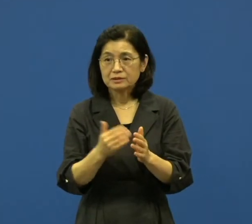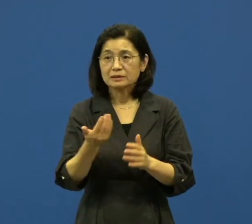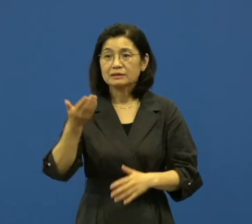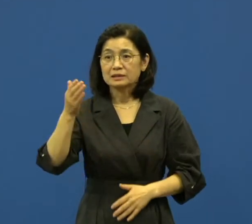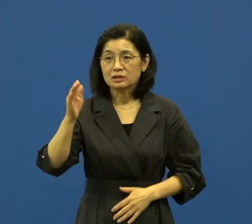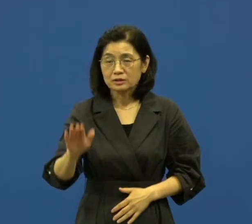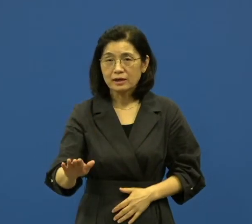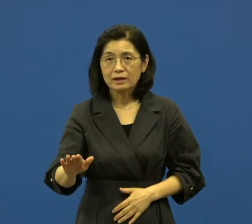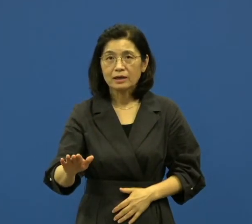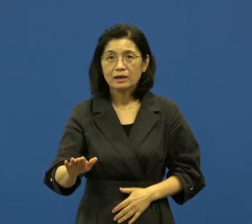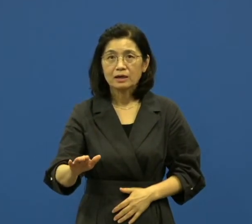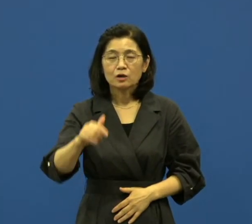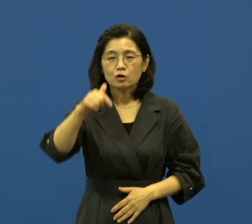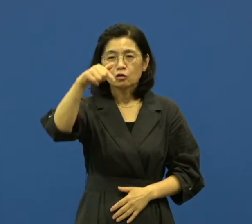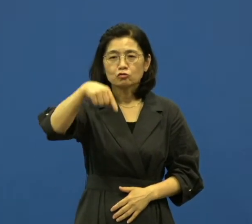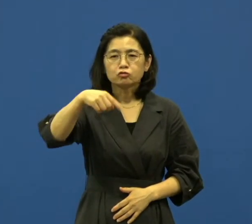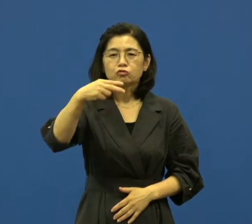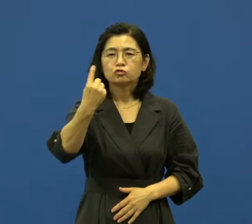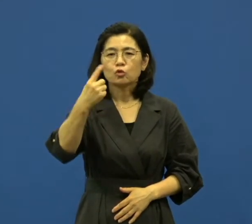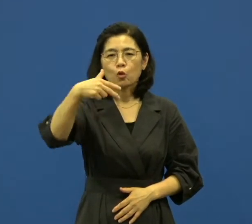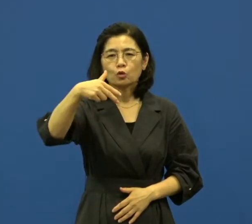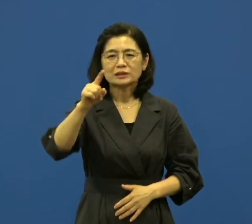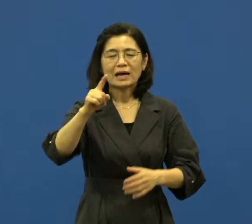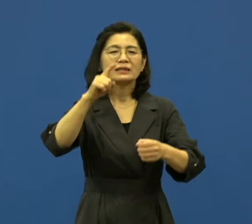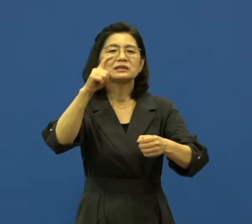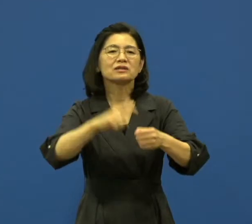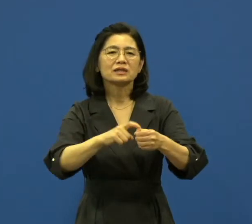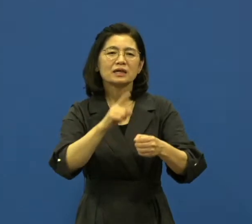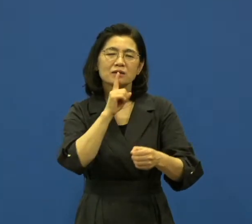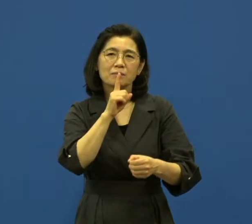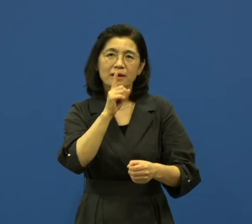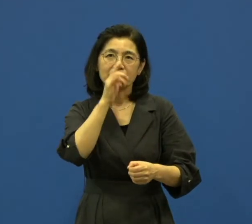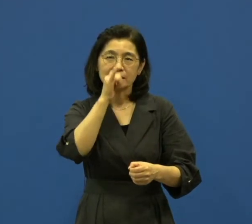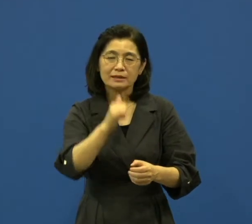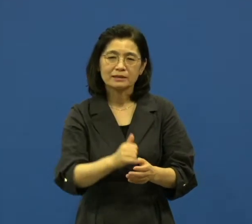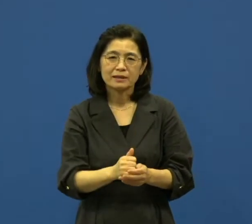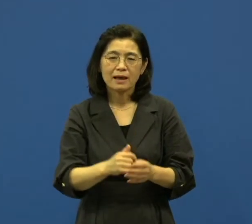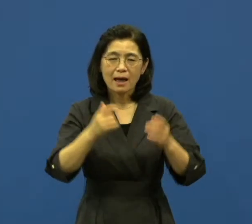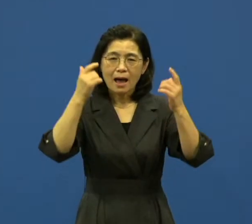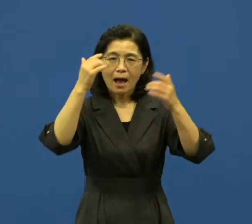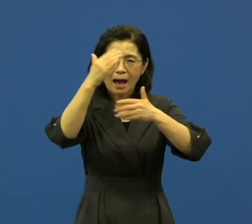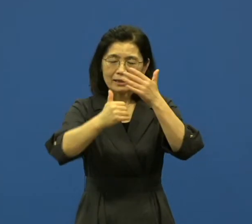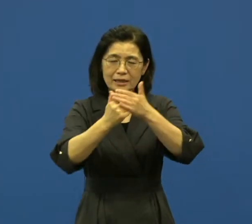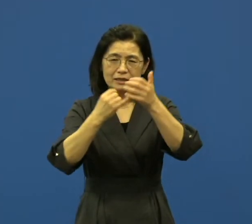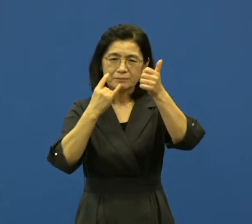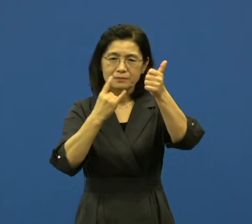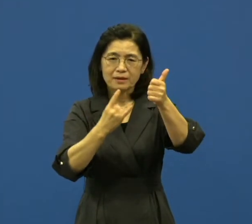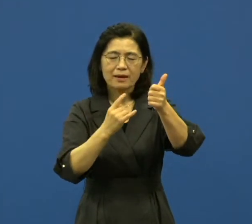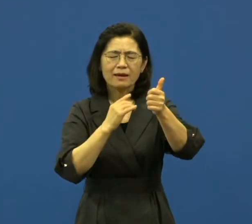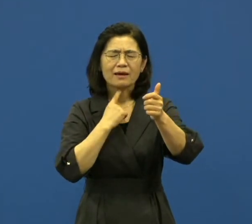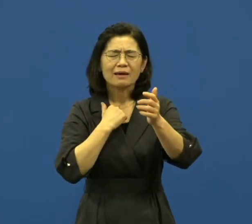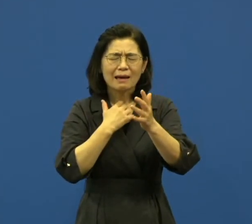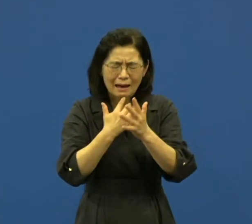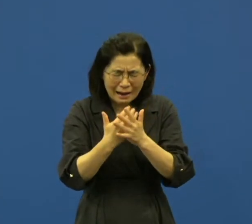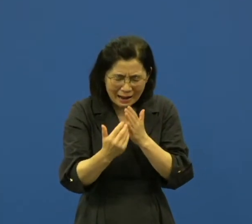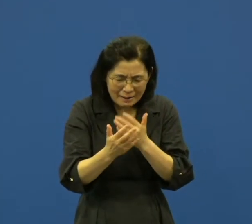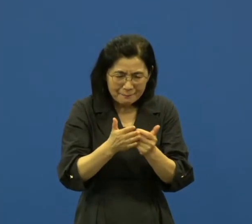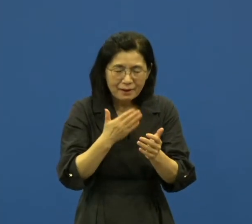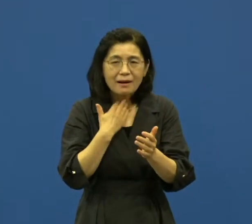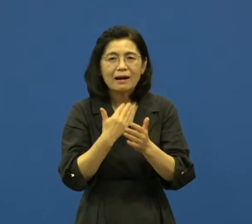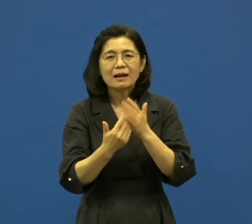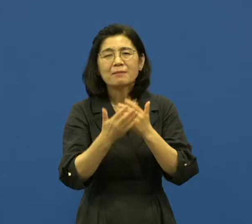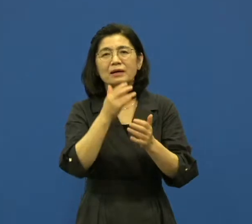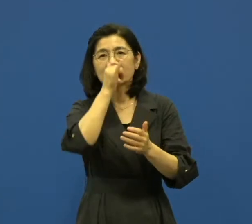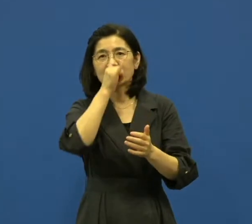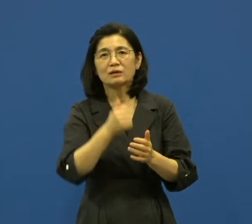태도는 구도자적이어야 돼요. 여러분, 무엇인가를 갈망하는 사람입니다. 진리의 목이 마른 사람입니다. 인생의